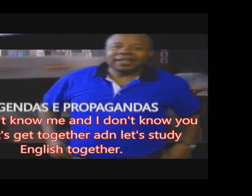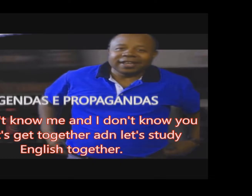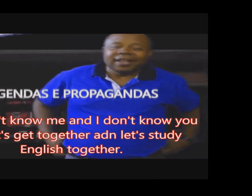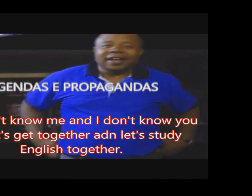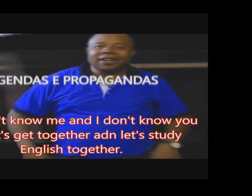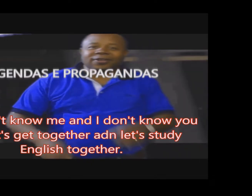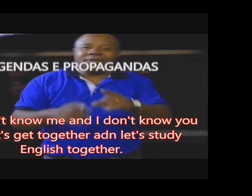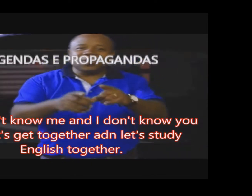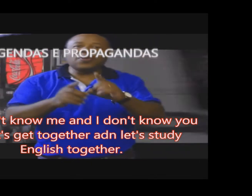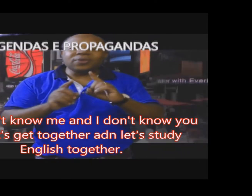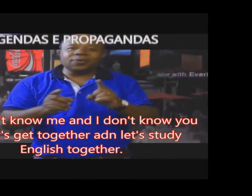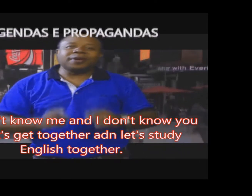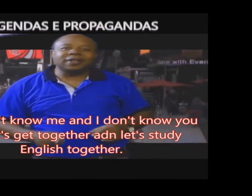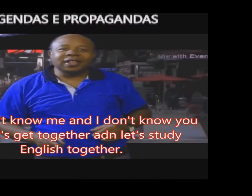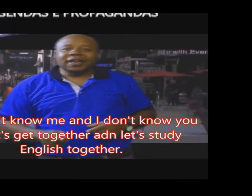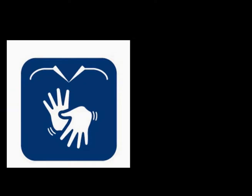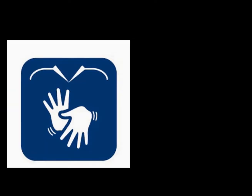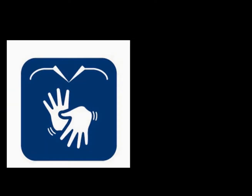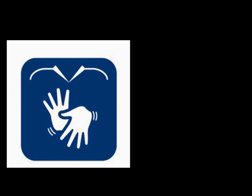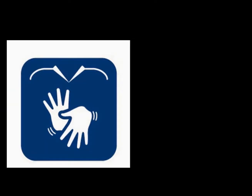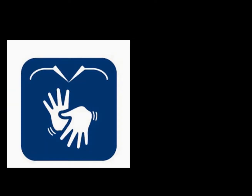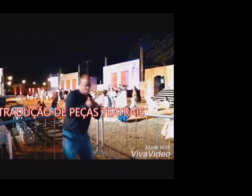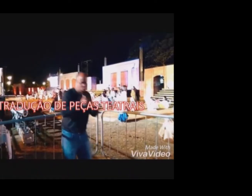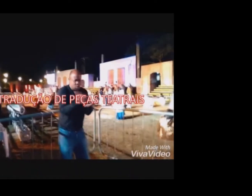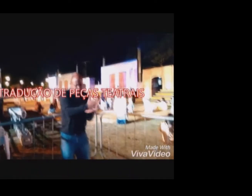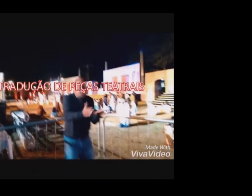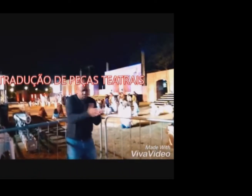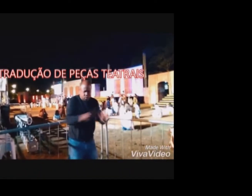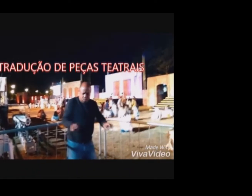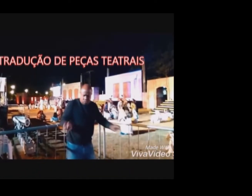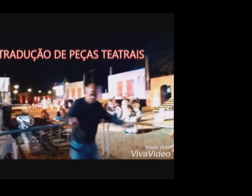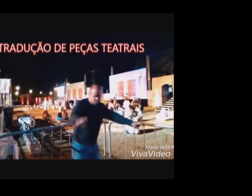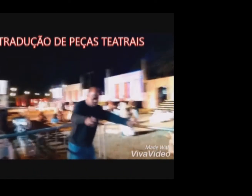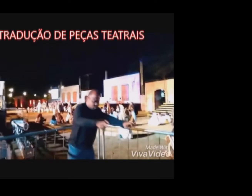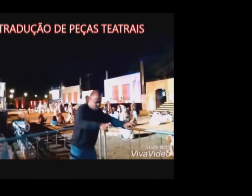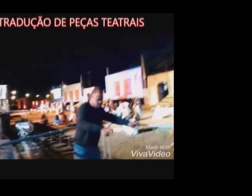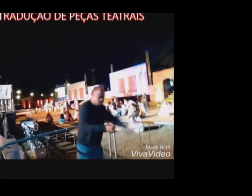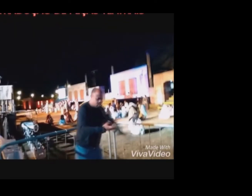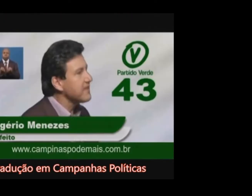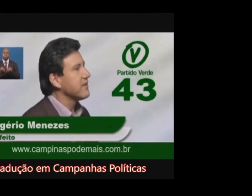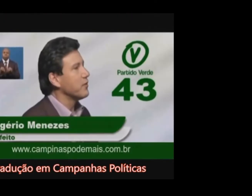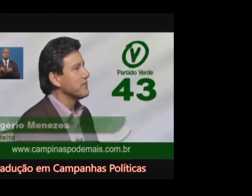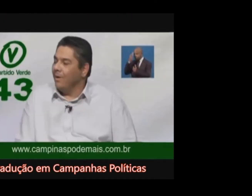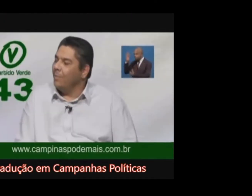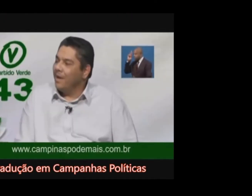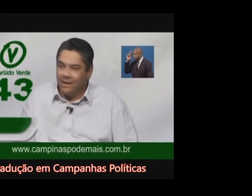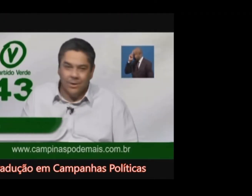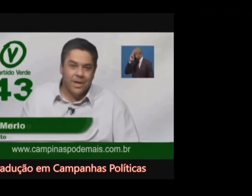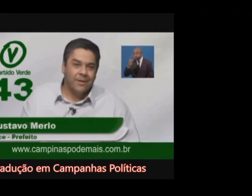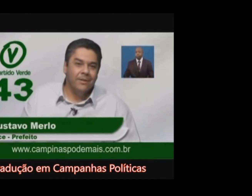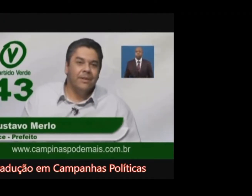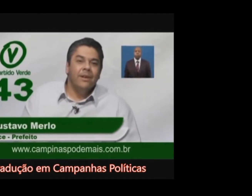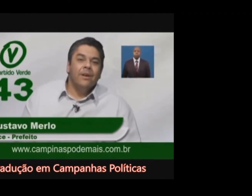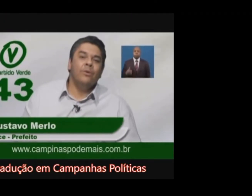de alemão. Colocamos janela de tradução e origem. Aumente o seu público e seus clientes. Qual que o Brasil pode ajudar